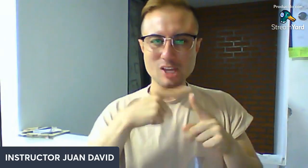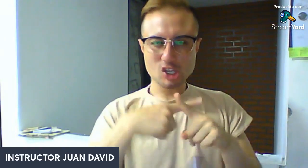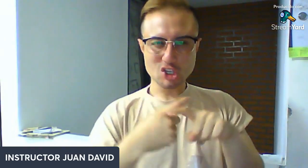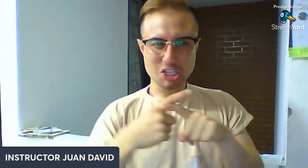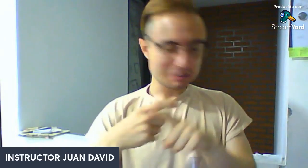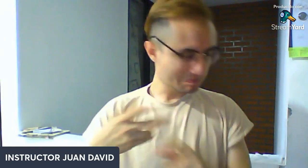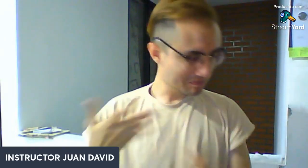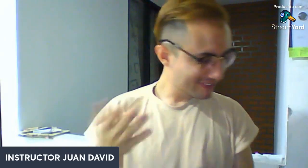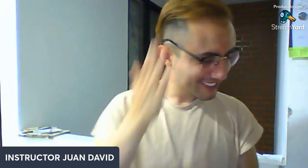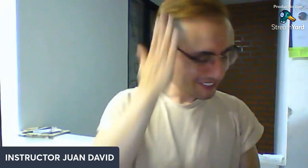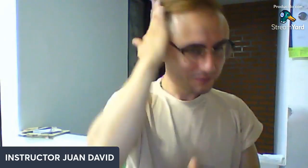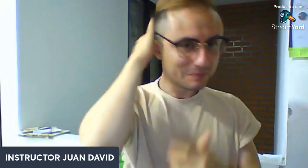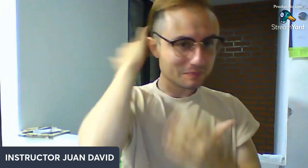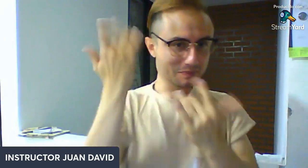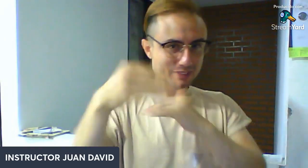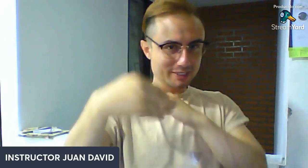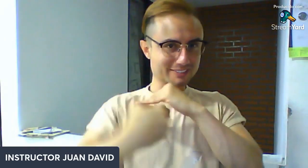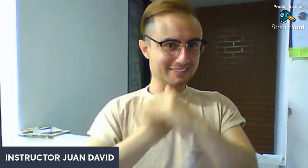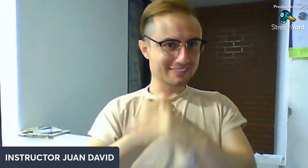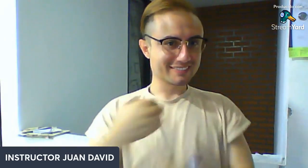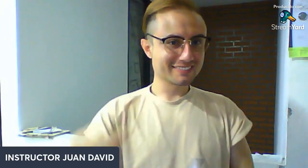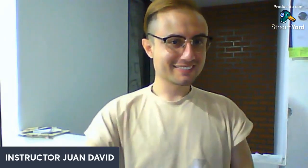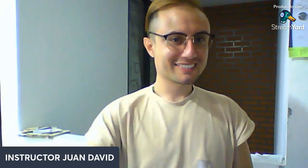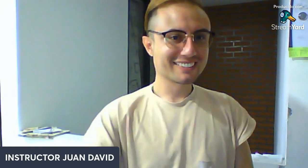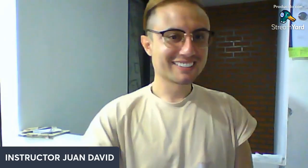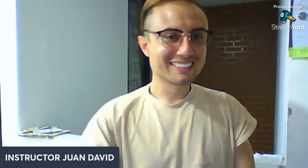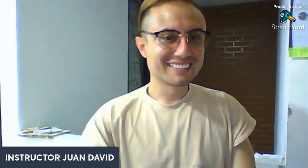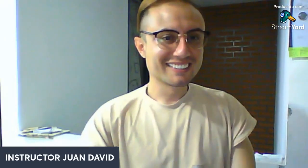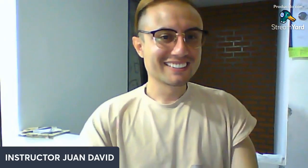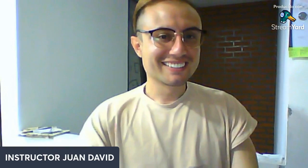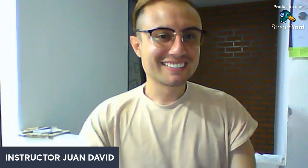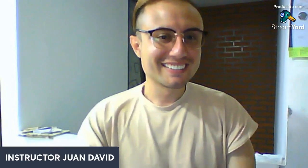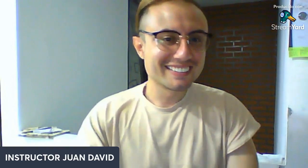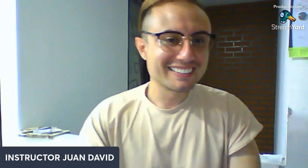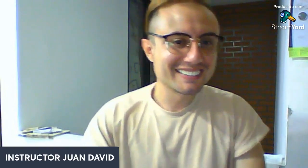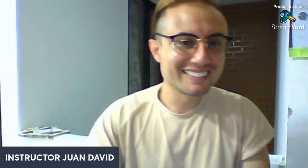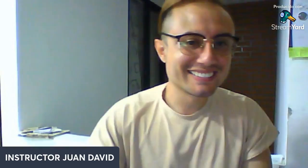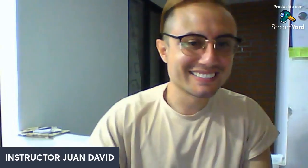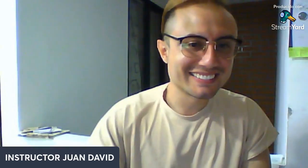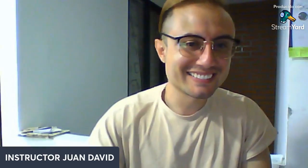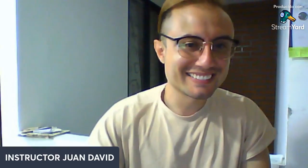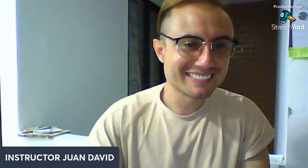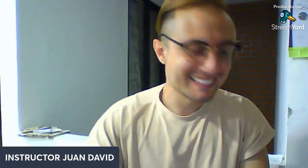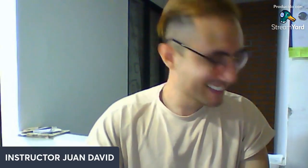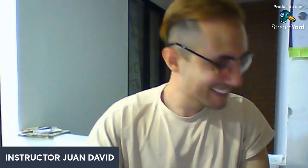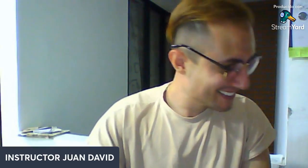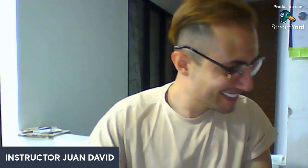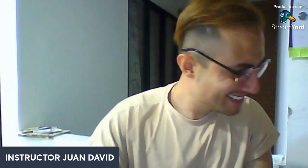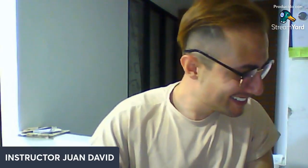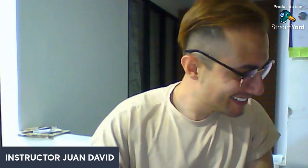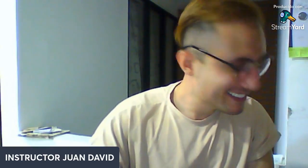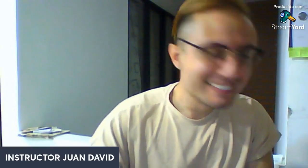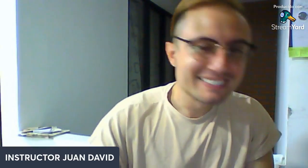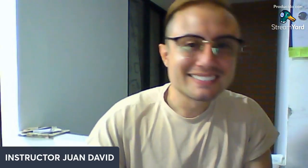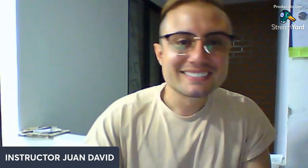Entonces, la persona que va a ingresar parece ser que es la que tiene de nombre de perfil como unas letras chinas.